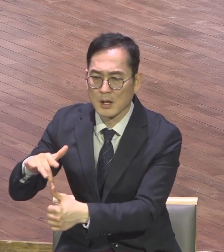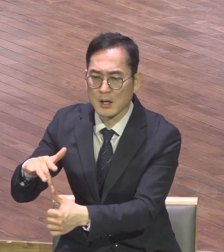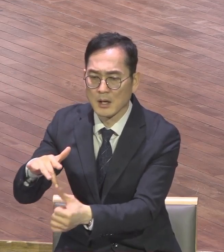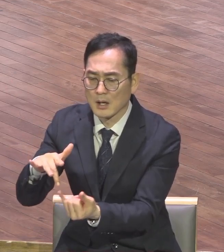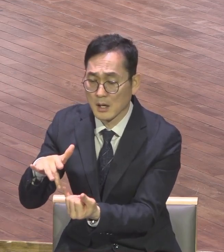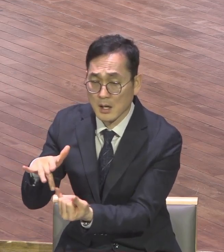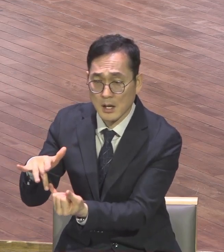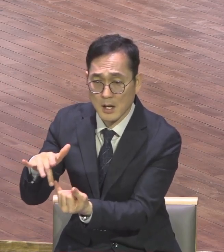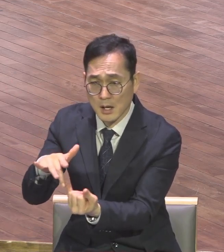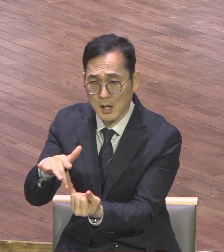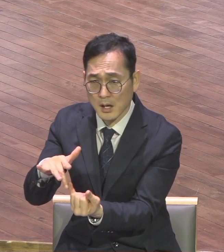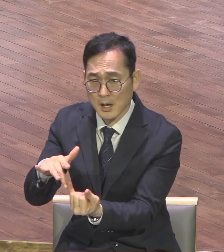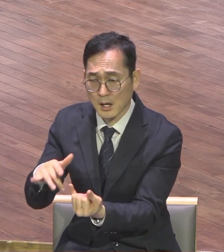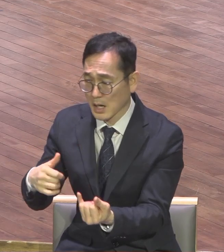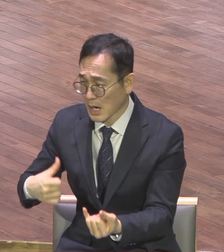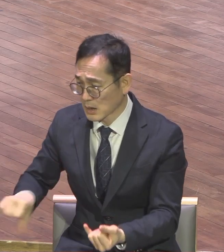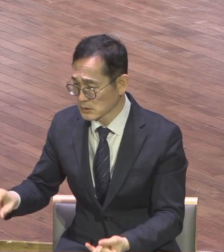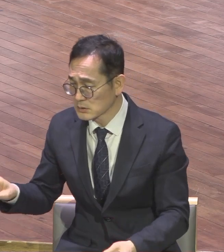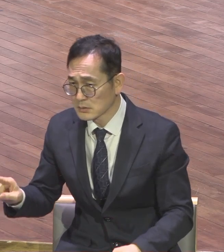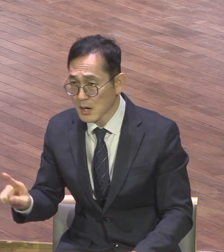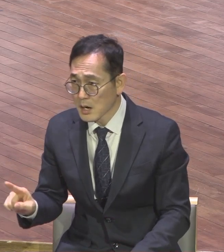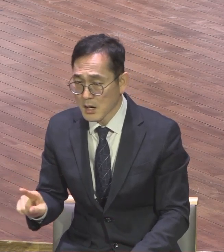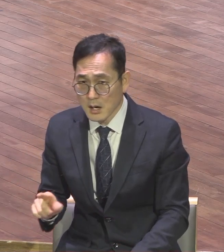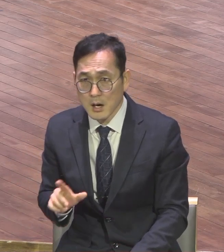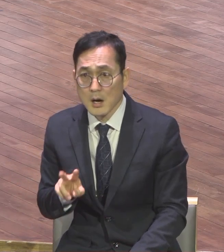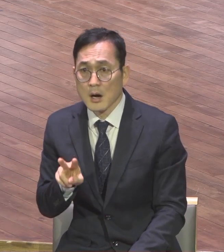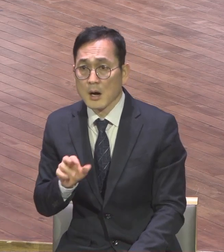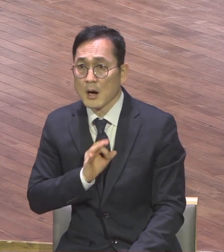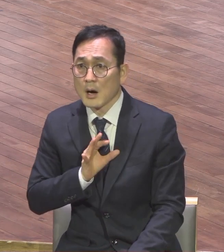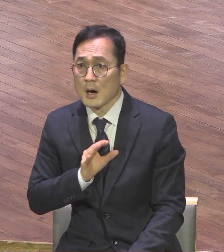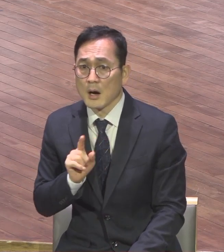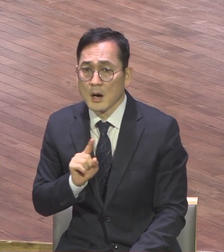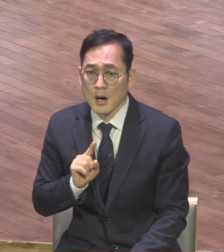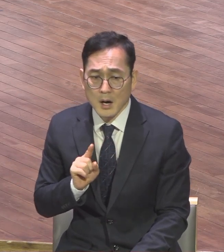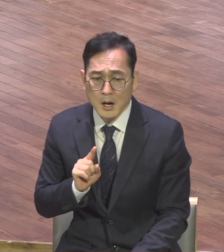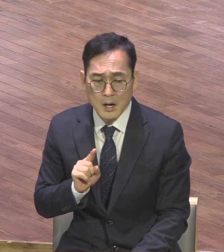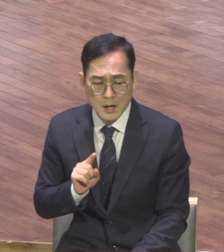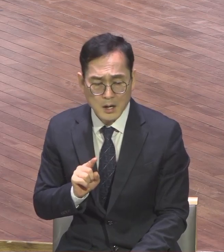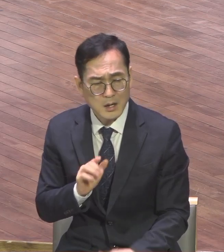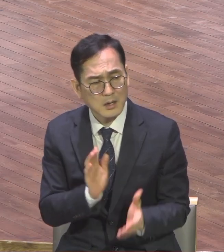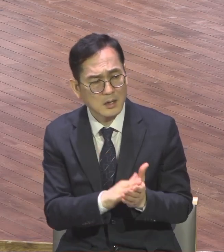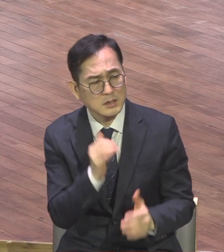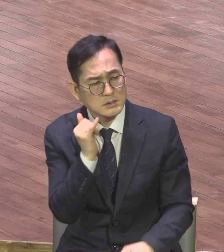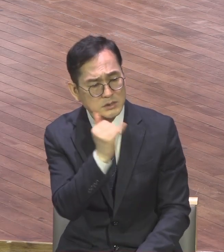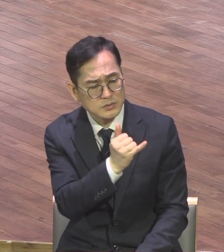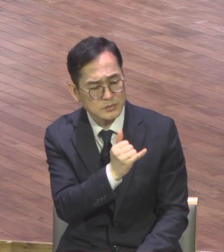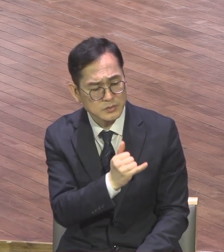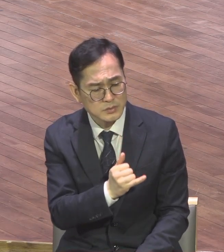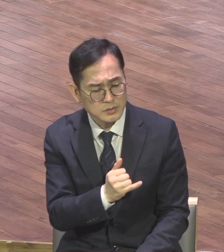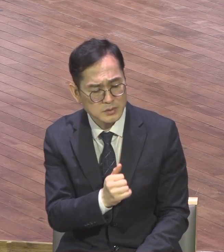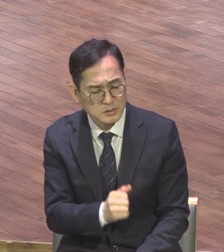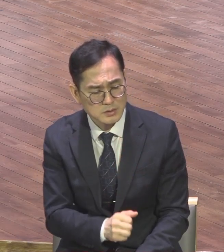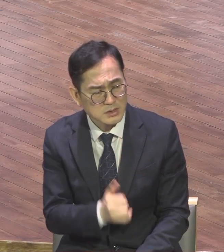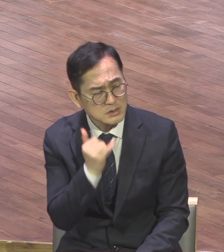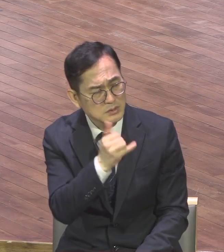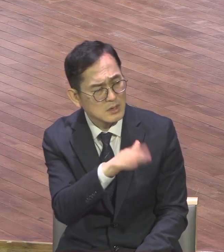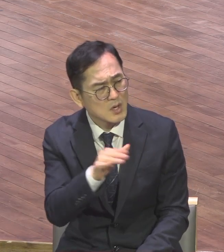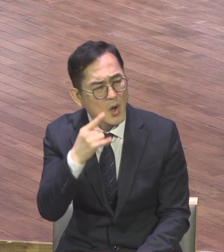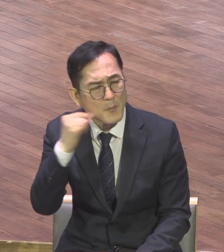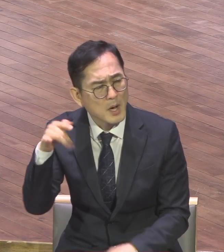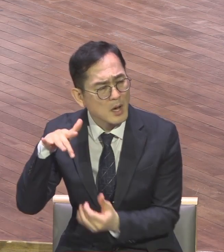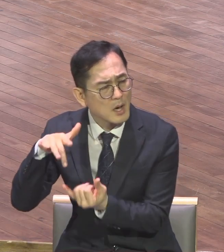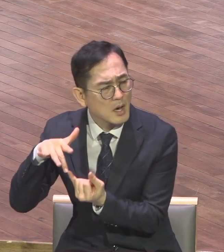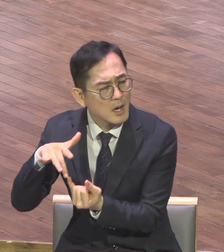하니까 발작을 하니까 이 친구가 놀래가지고 친구에 전화 거는 거요. 우리 교회 다니는 청년인데 지금 야 내 우리